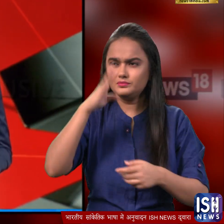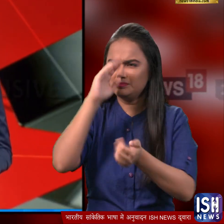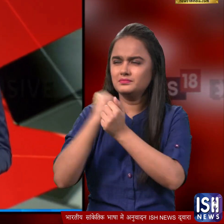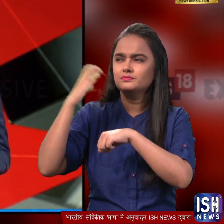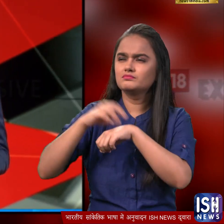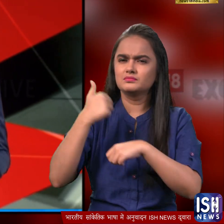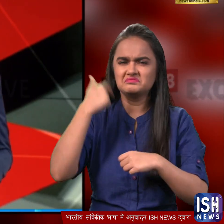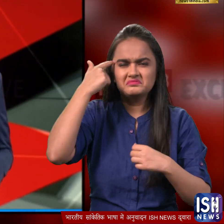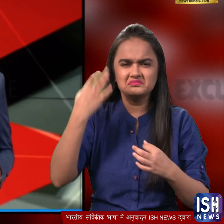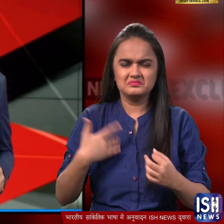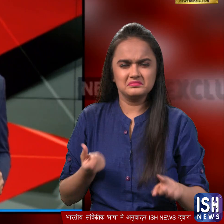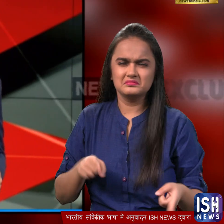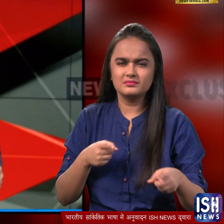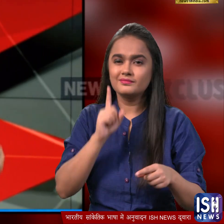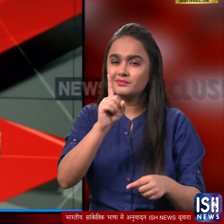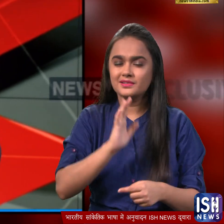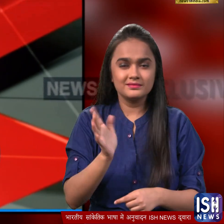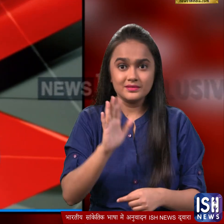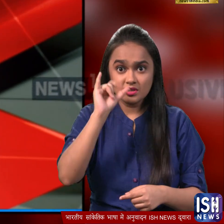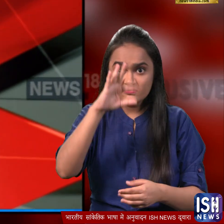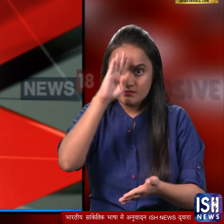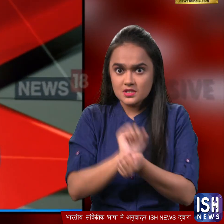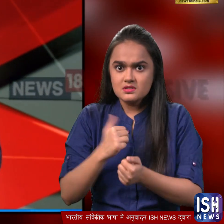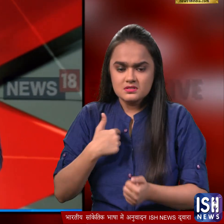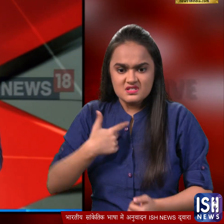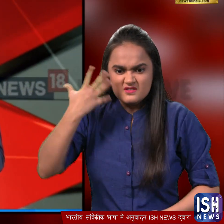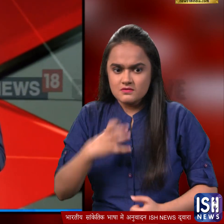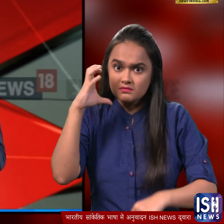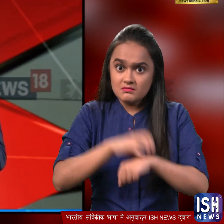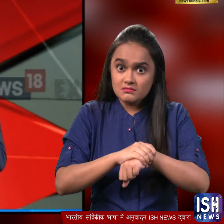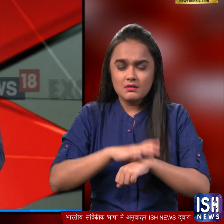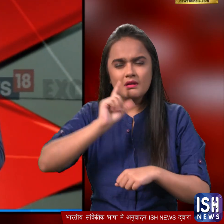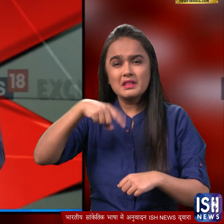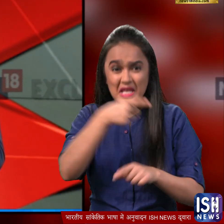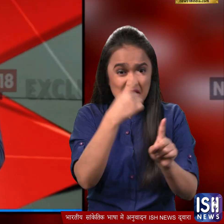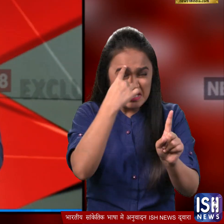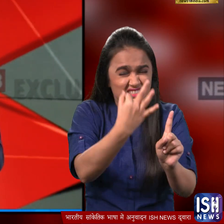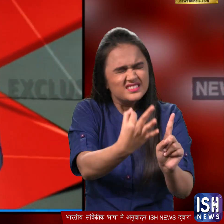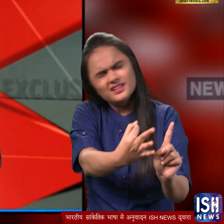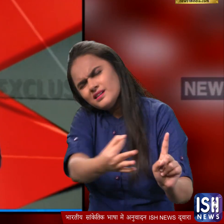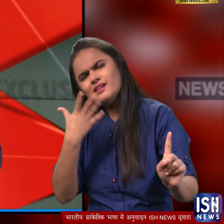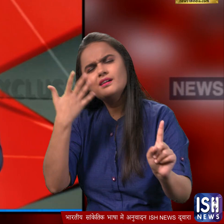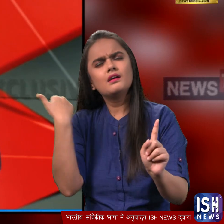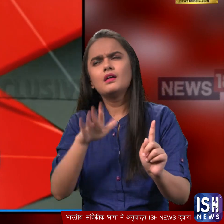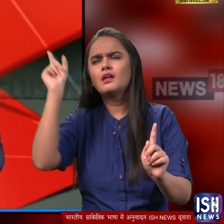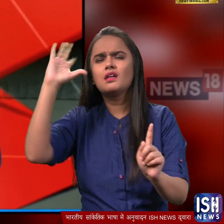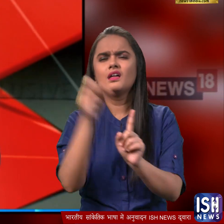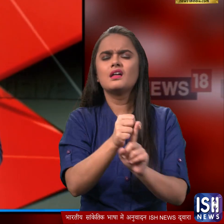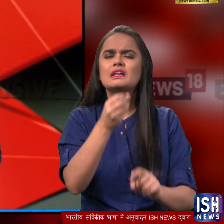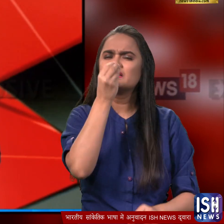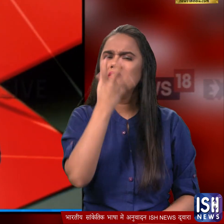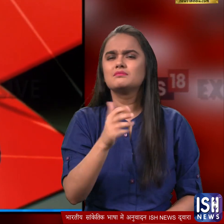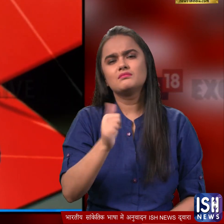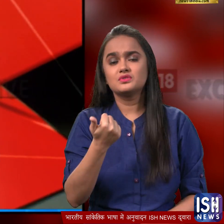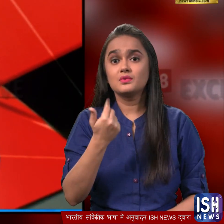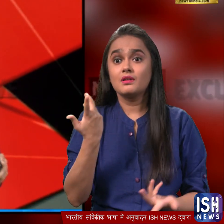हमेशा पुलिस से 4 कदम आगे चलते हैं, लेकिन यह भी सच है कि पुलिस अगर ठान ले तो शातिर से शातिर अपराधी भी